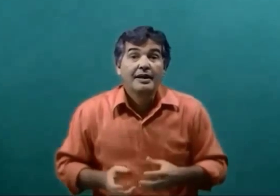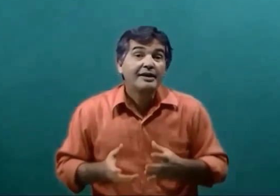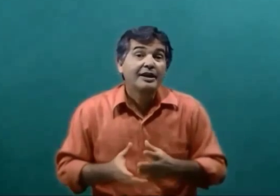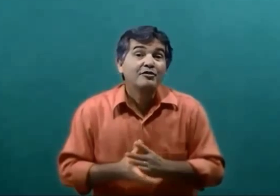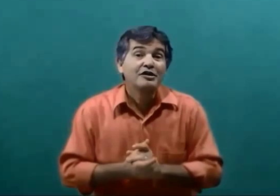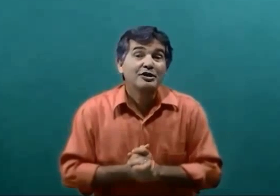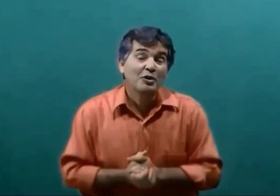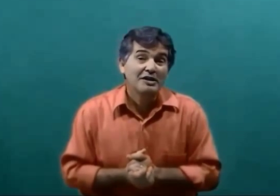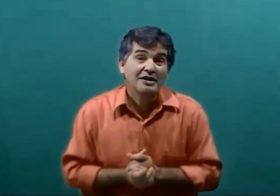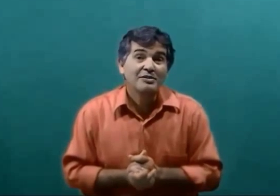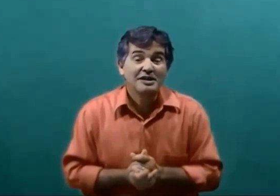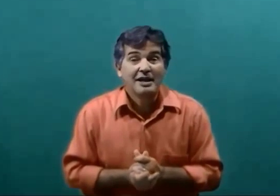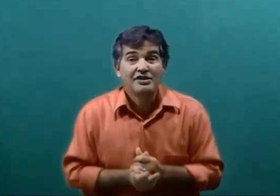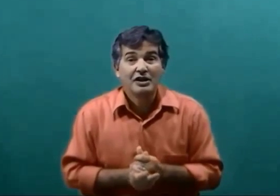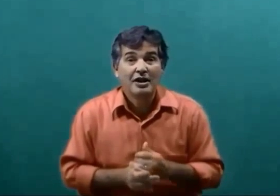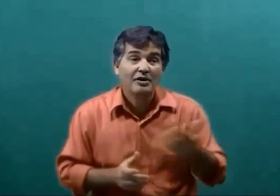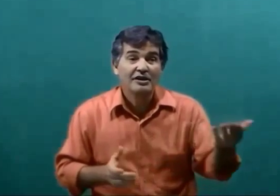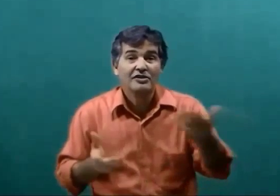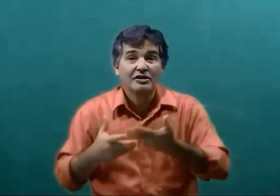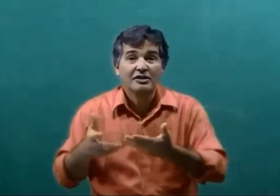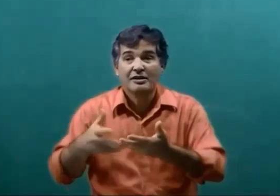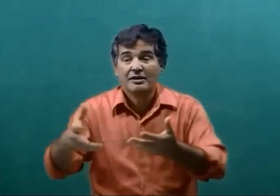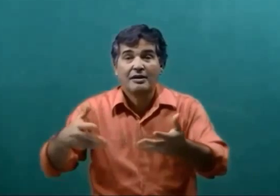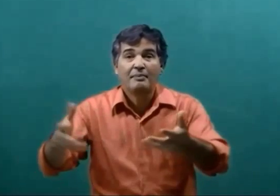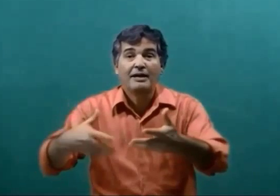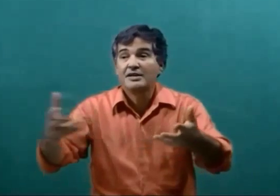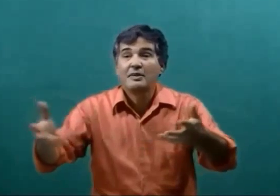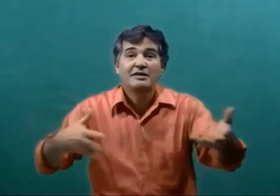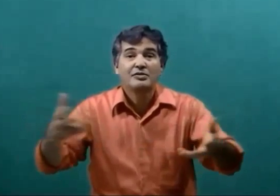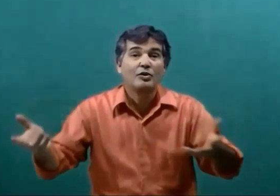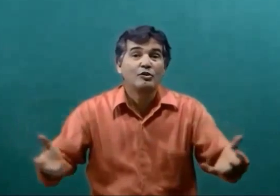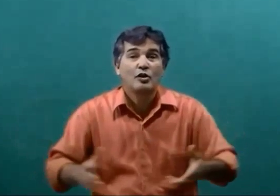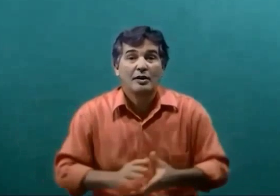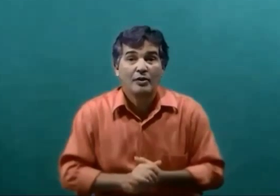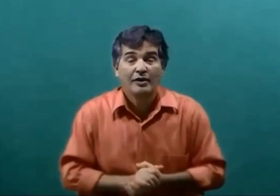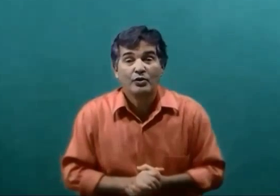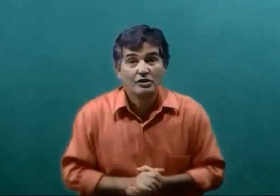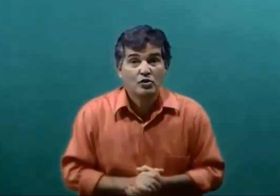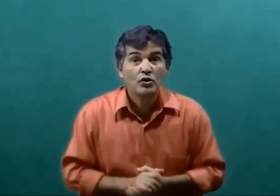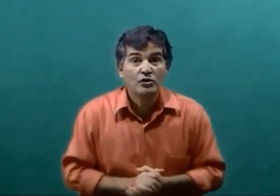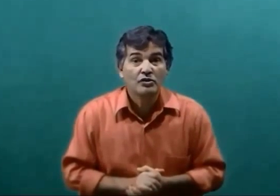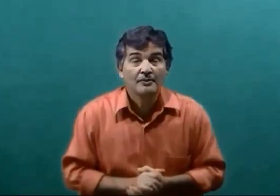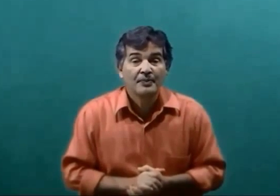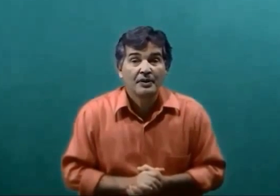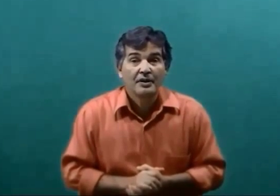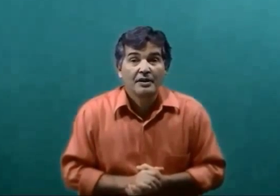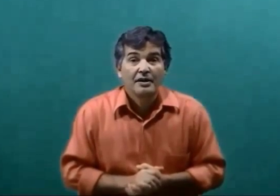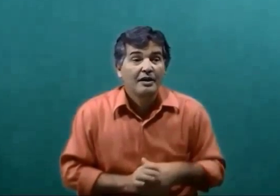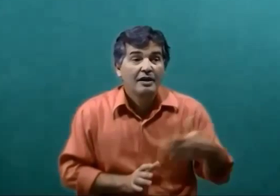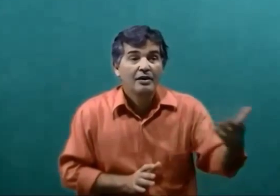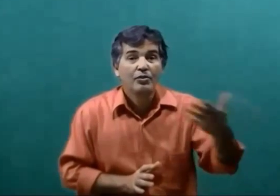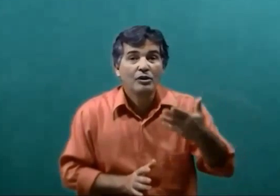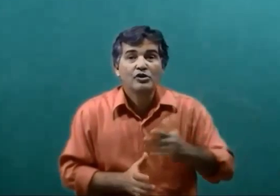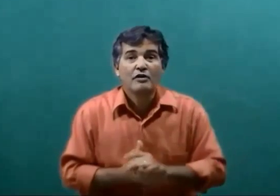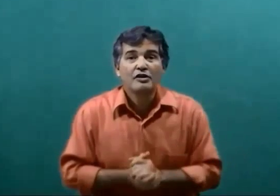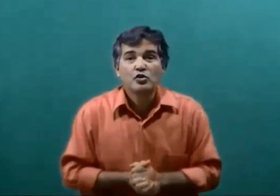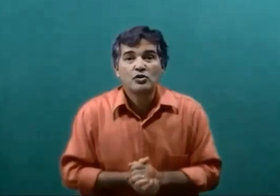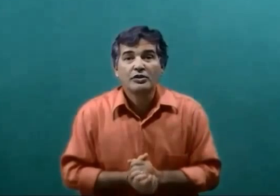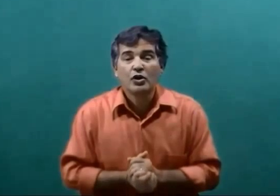Daí teve uma situação em sala de aula que tinha participação de alguns colaboradores surdos. E uma jovem surda trouxe